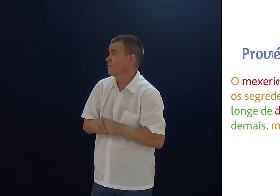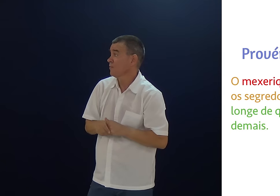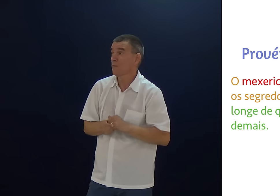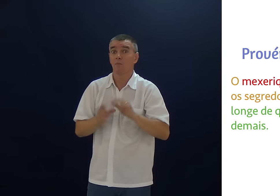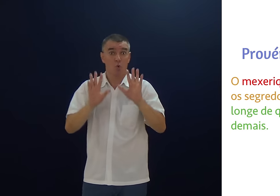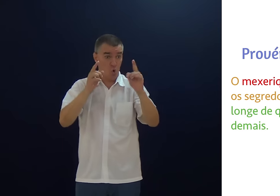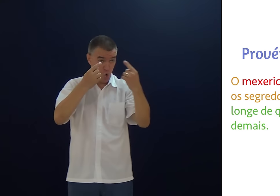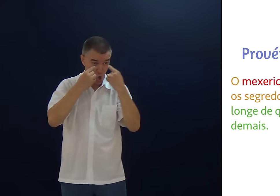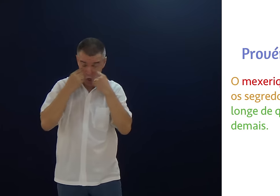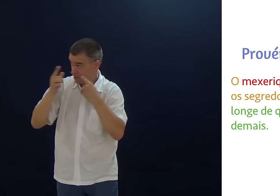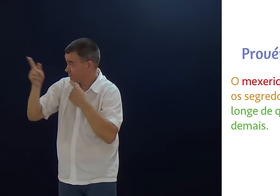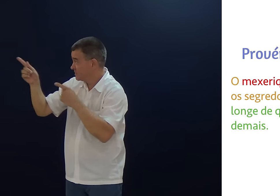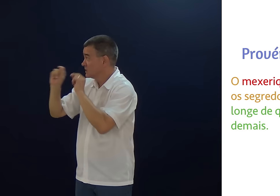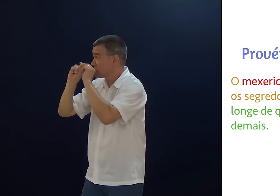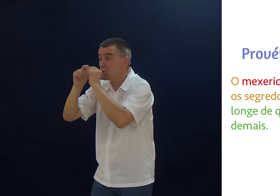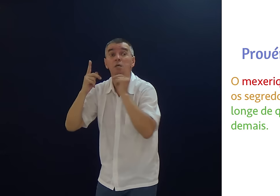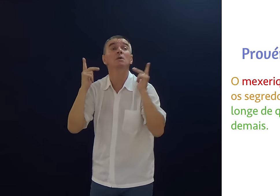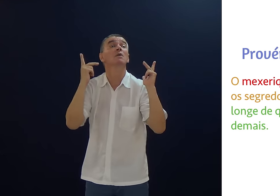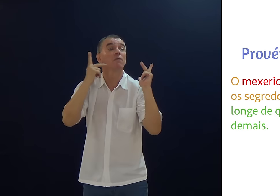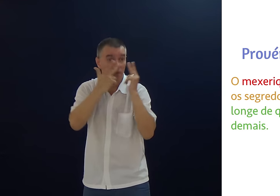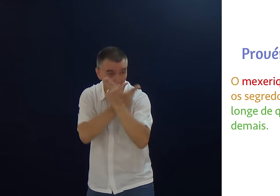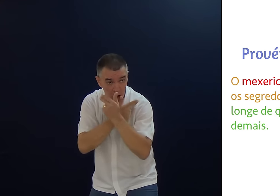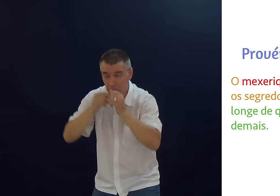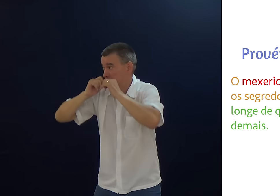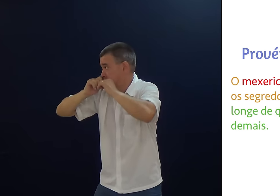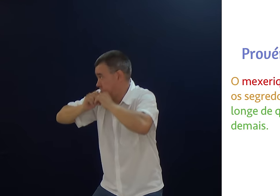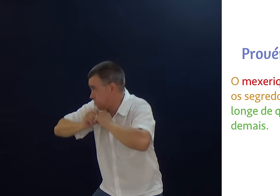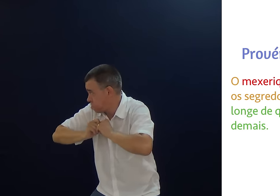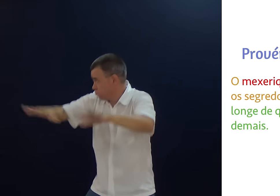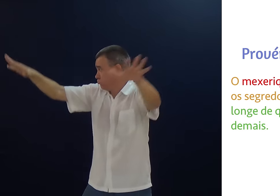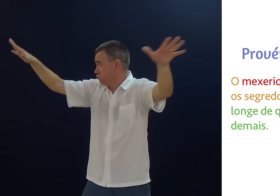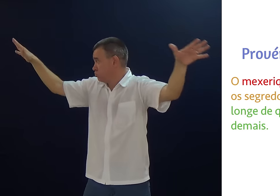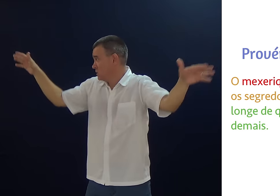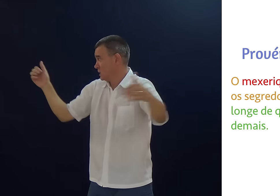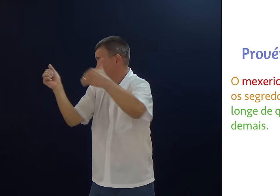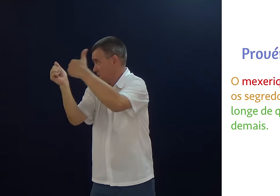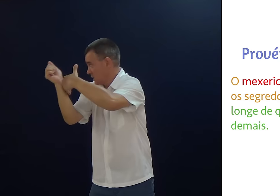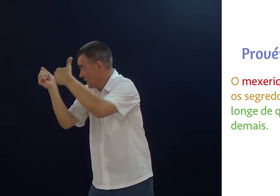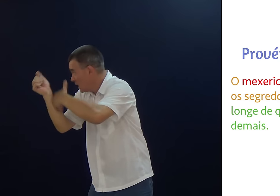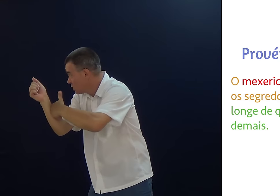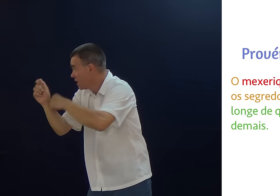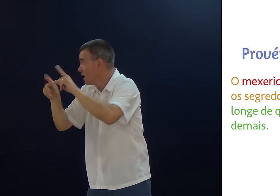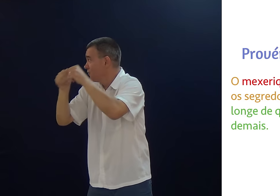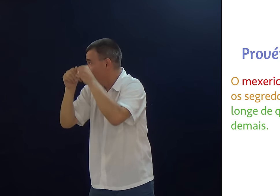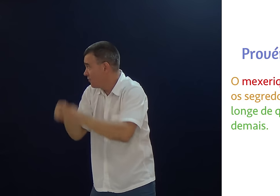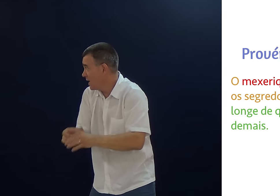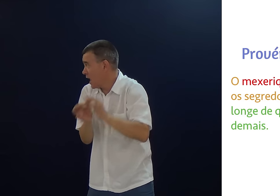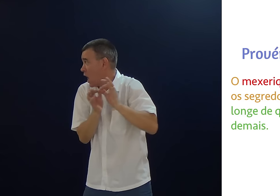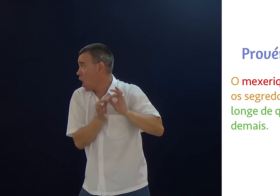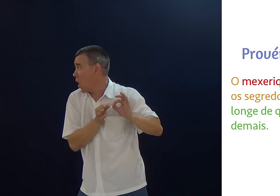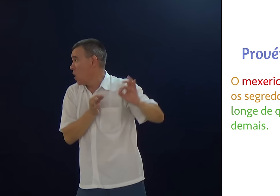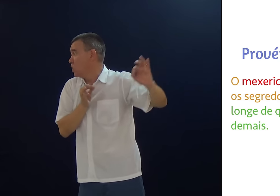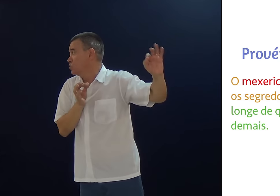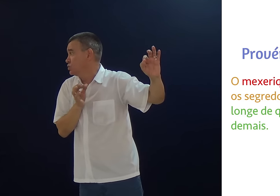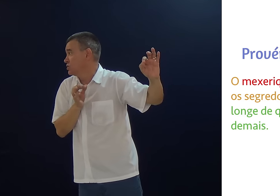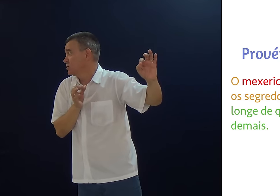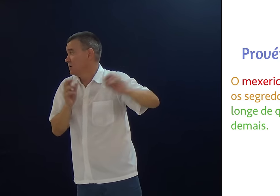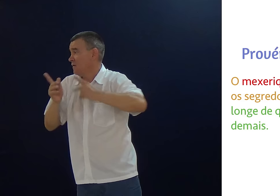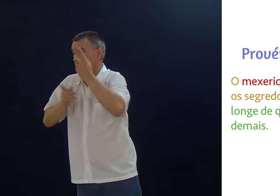violência olha ali o mexeriqueiro espalha os segredos por isso fique